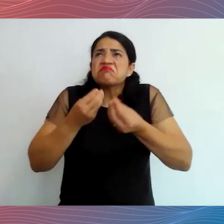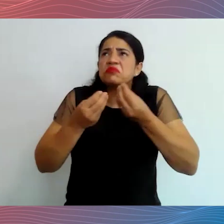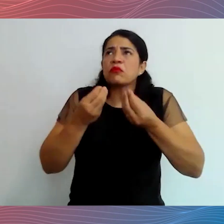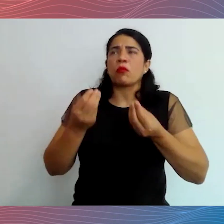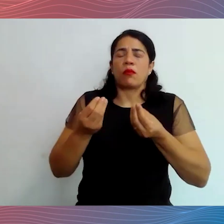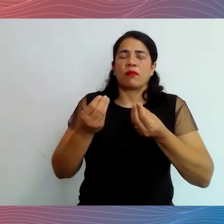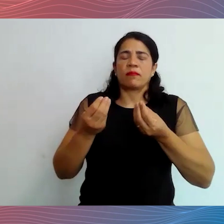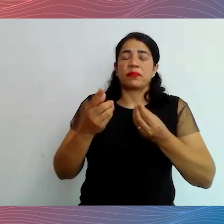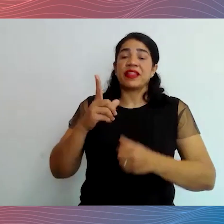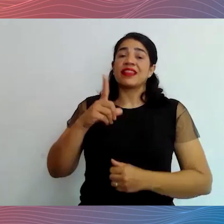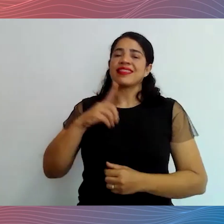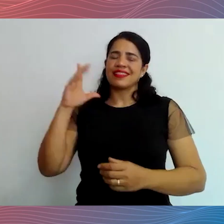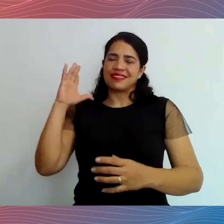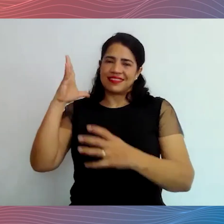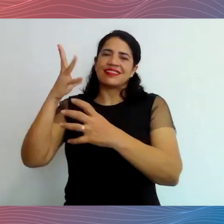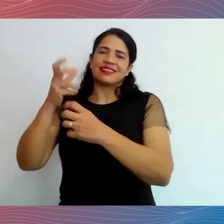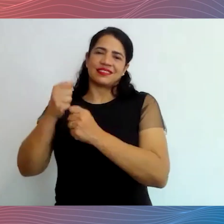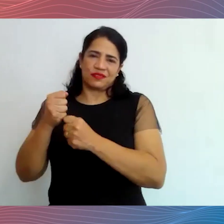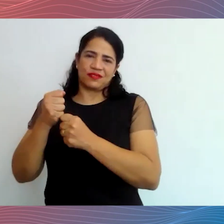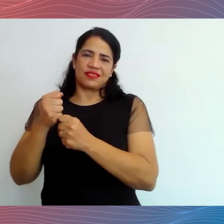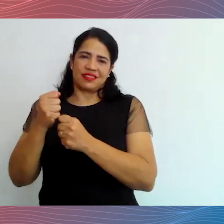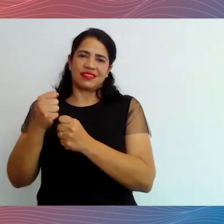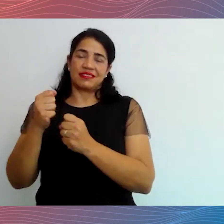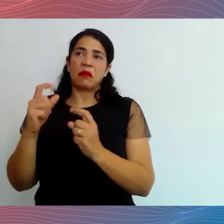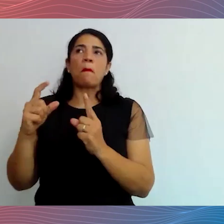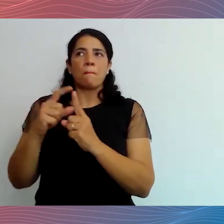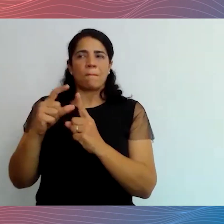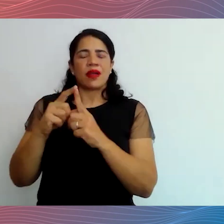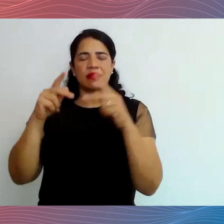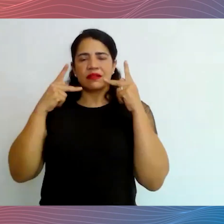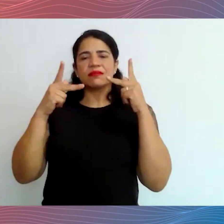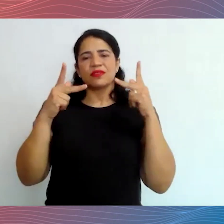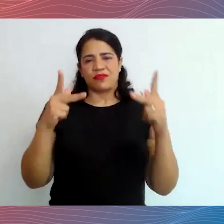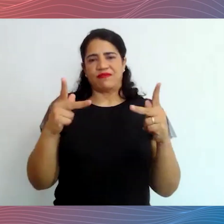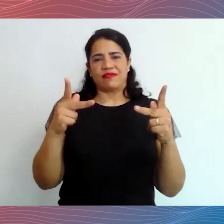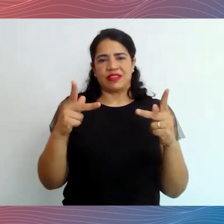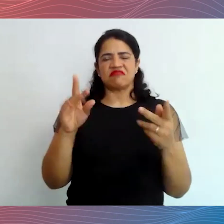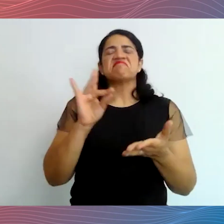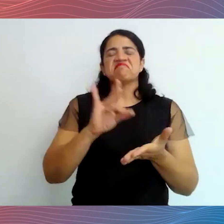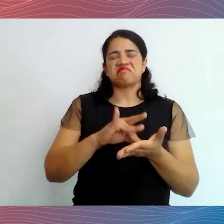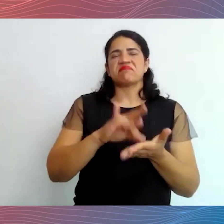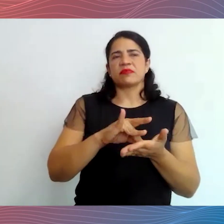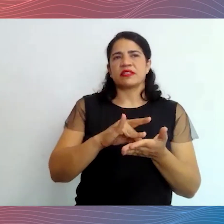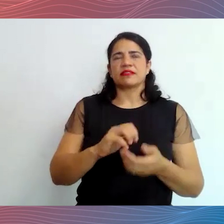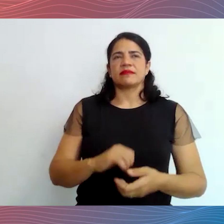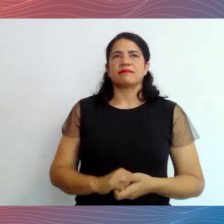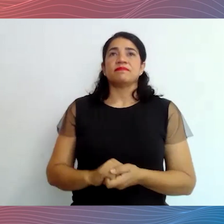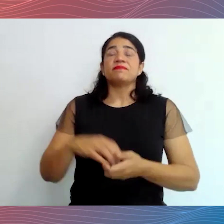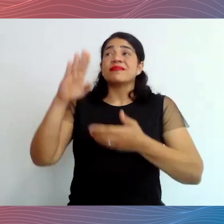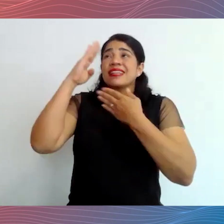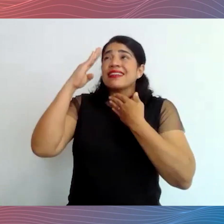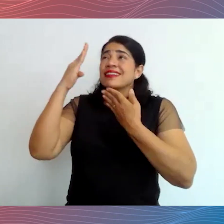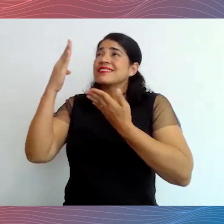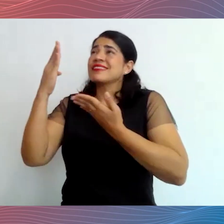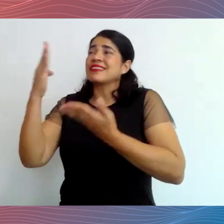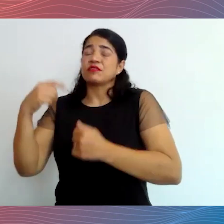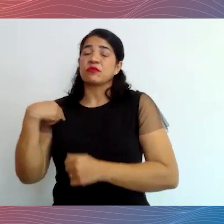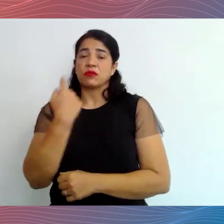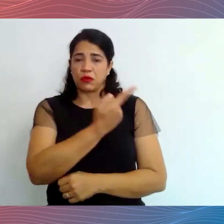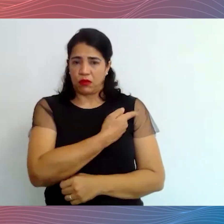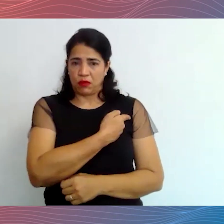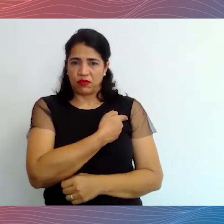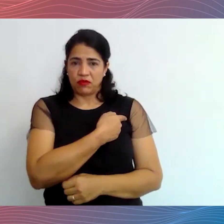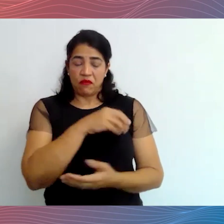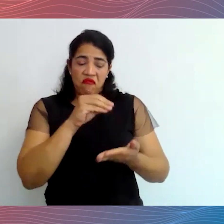acontece. Irmãos, graças a Deus que nos nossos dias não tem faltado a palavra. O